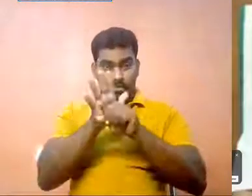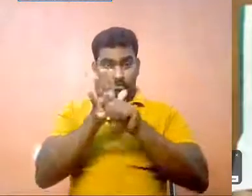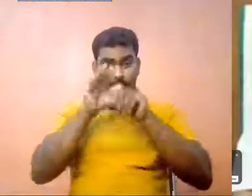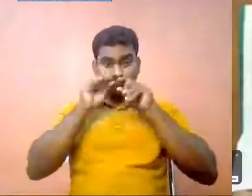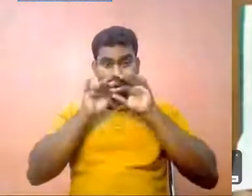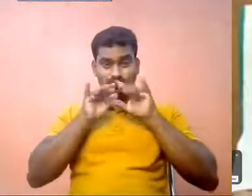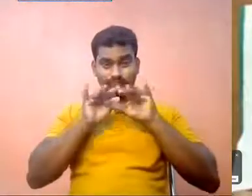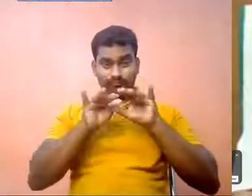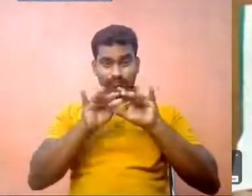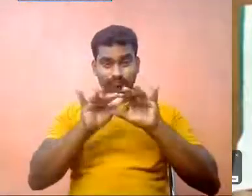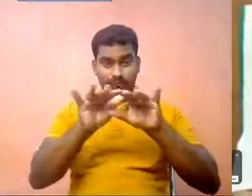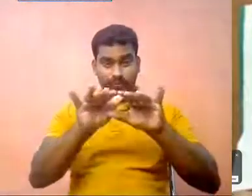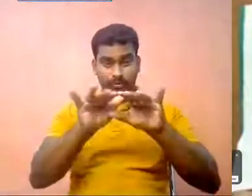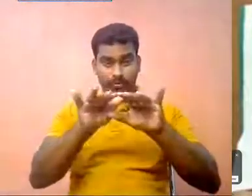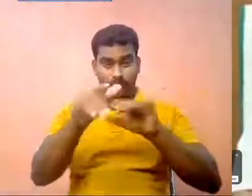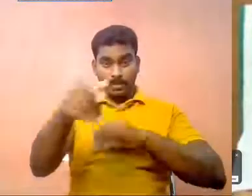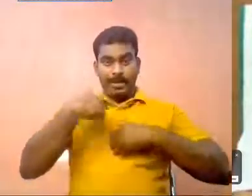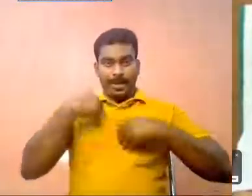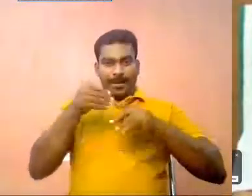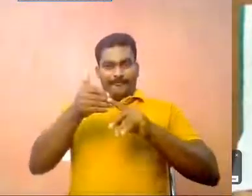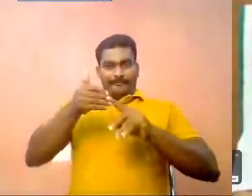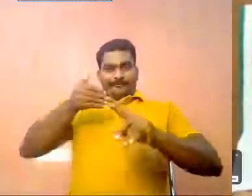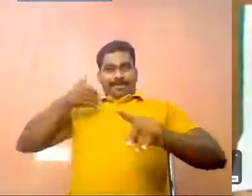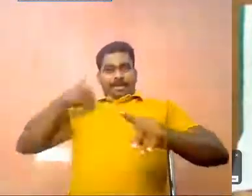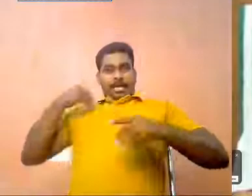ഏറെയൊന്നും അകലെയല്ല.